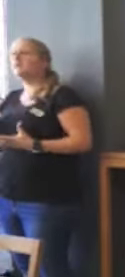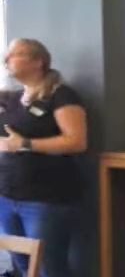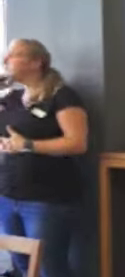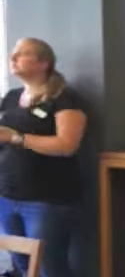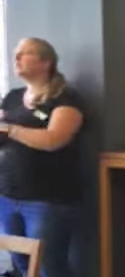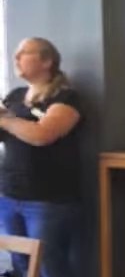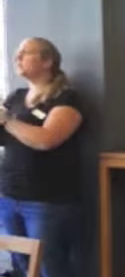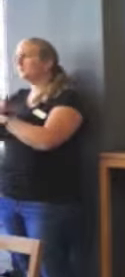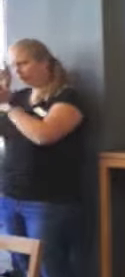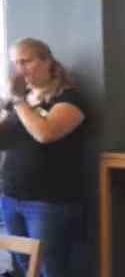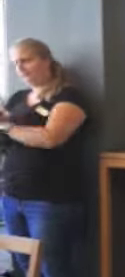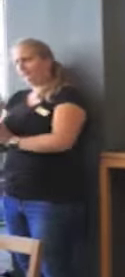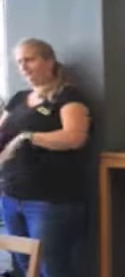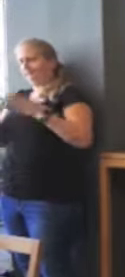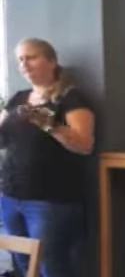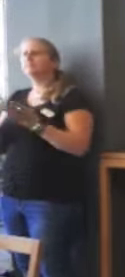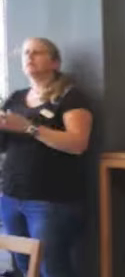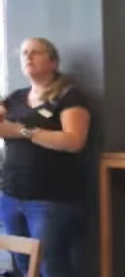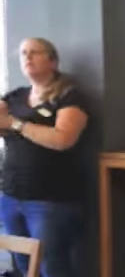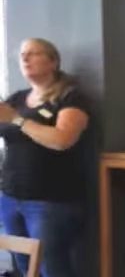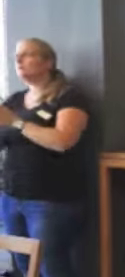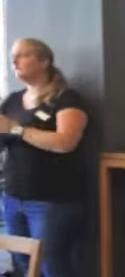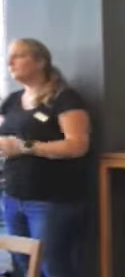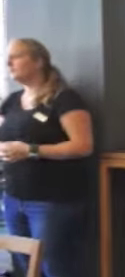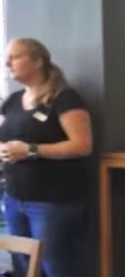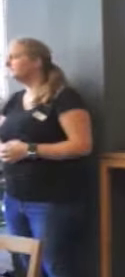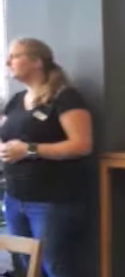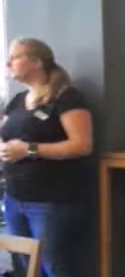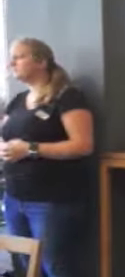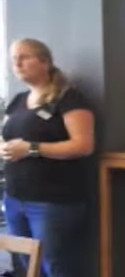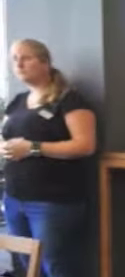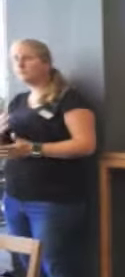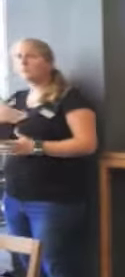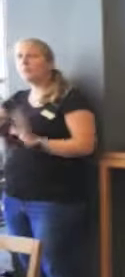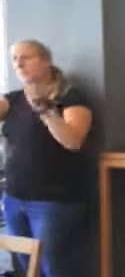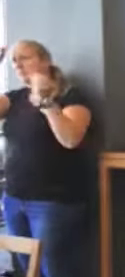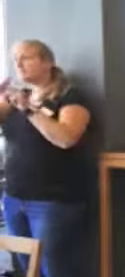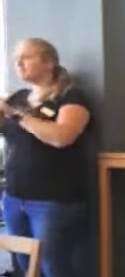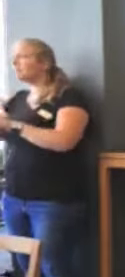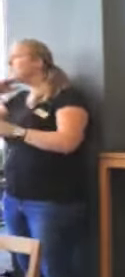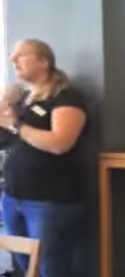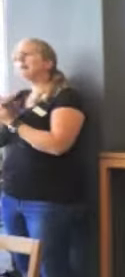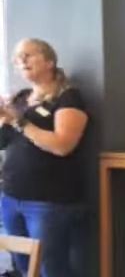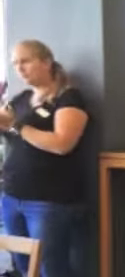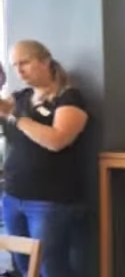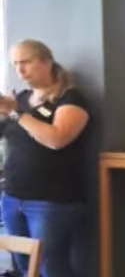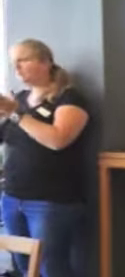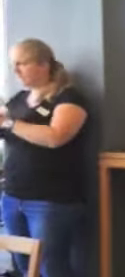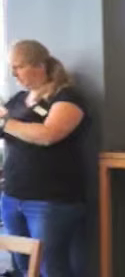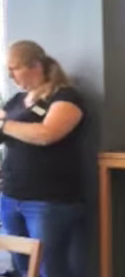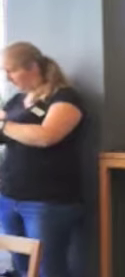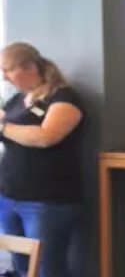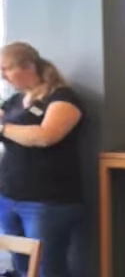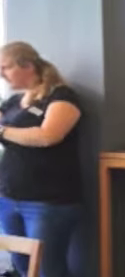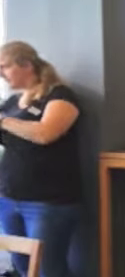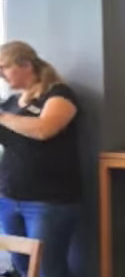tillräcklig kompetens för att starta upp nya gruvor. Och här räcker inte de utbildningsplatser vi har för att motsvara det behov som näringen